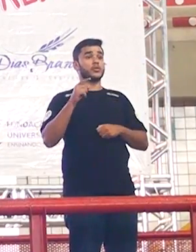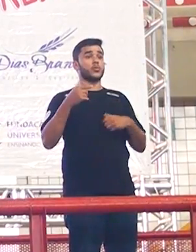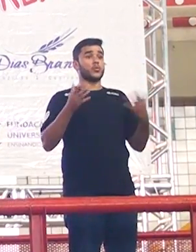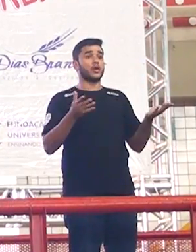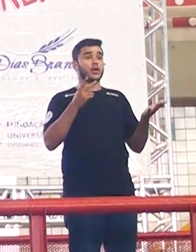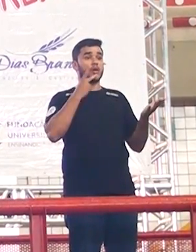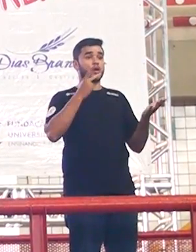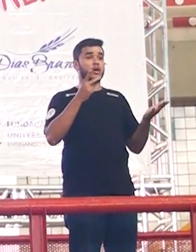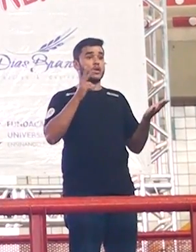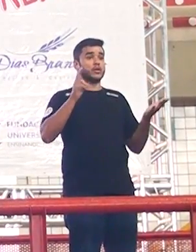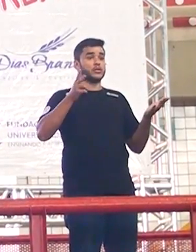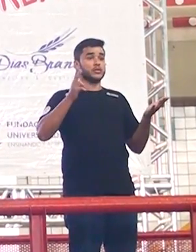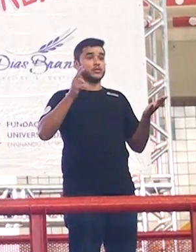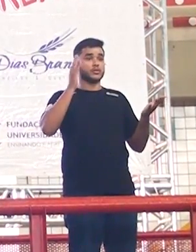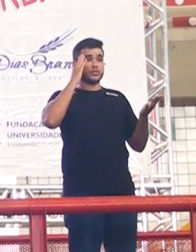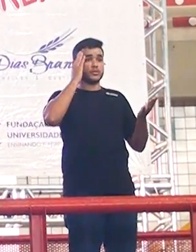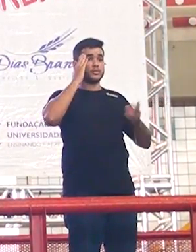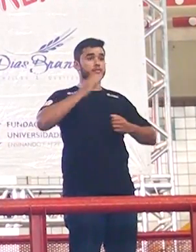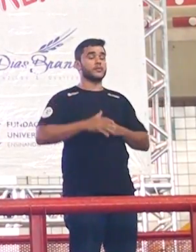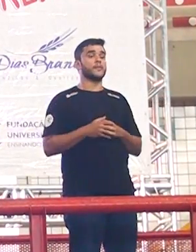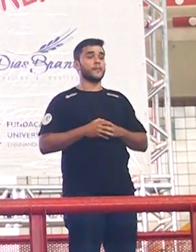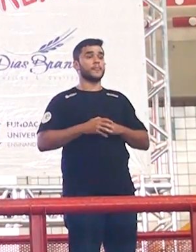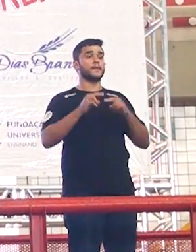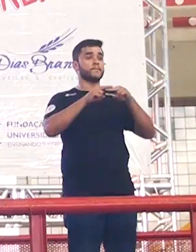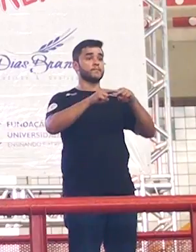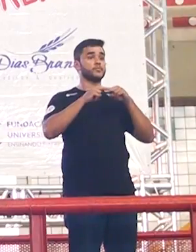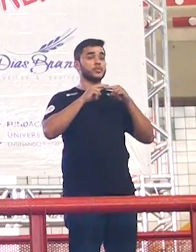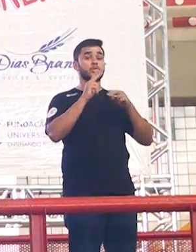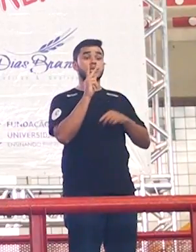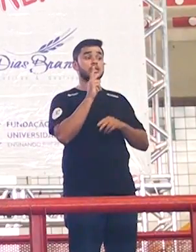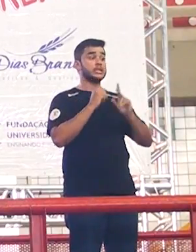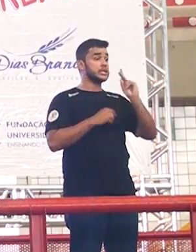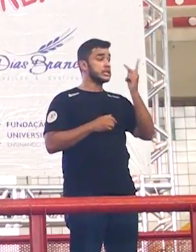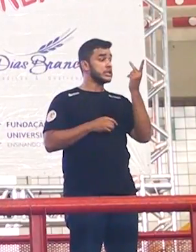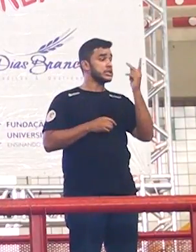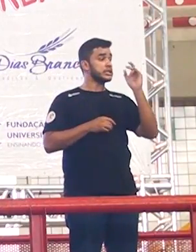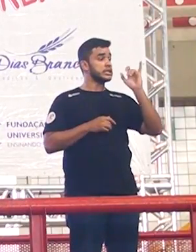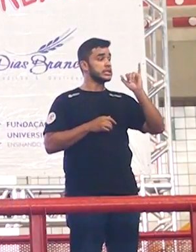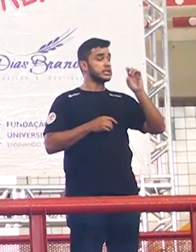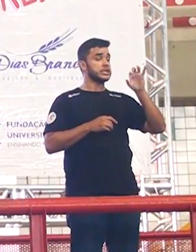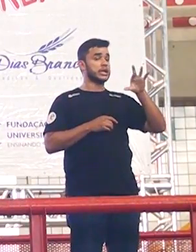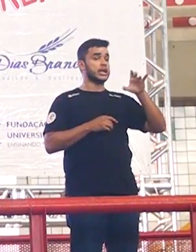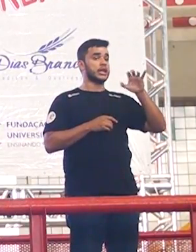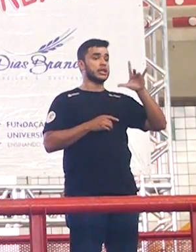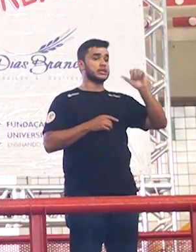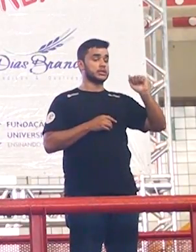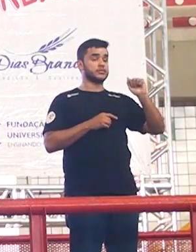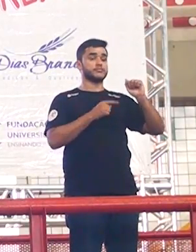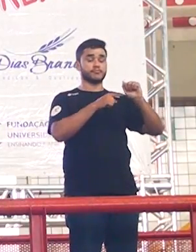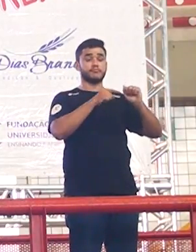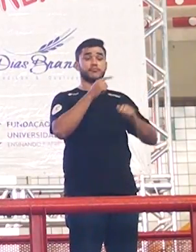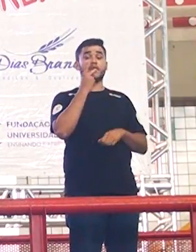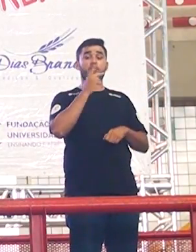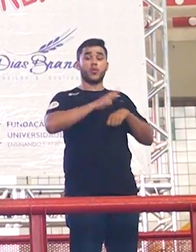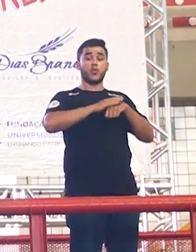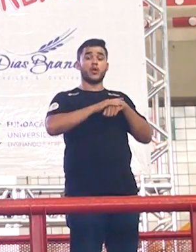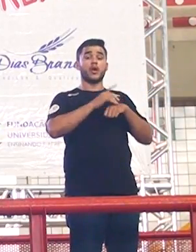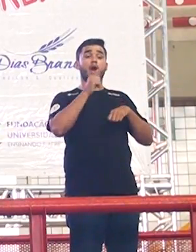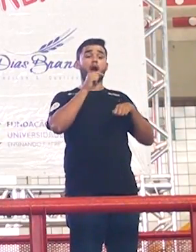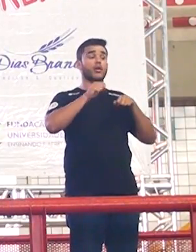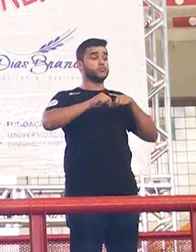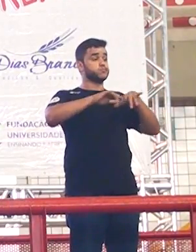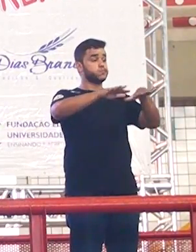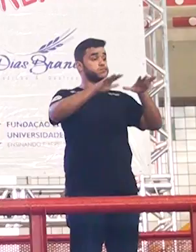e a hidrelétrica usa a queda d'água. Portanto, é hidrelétrica, pois na produção da energia